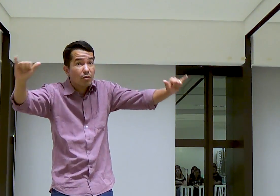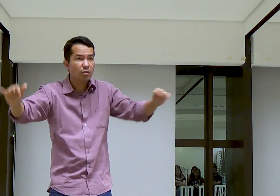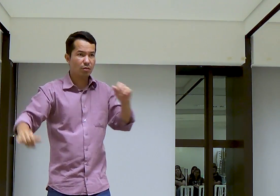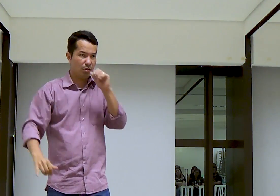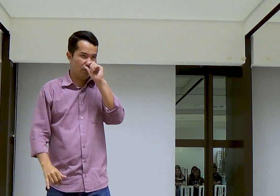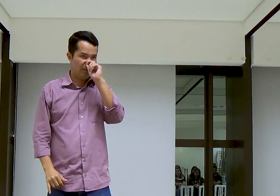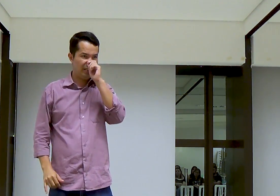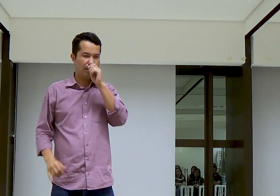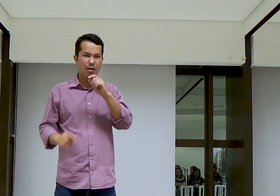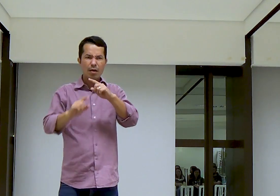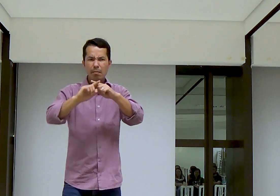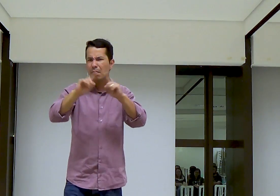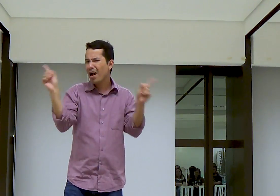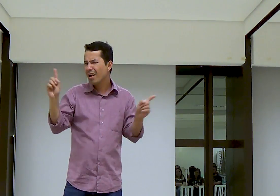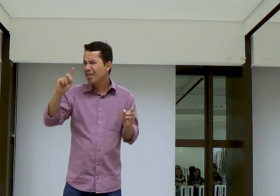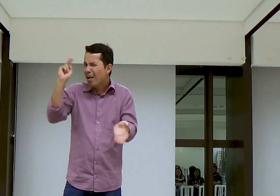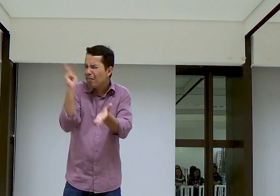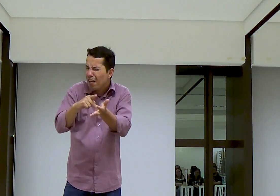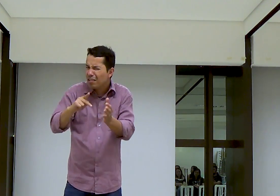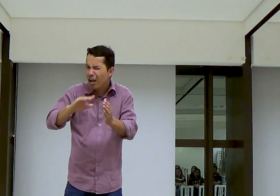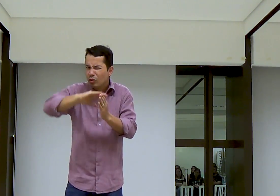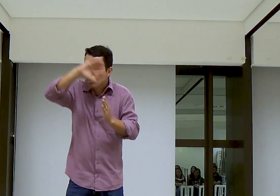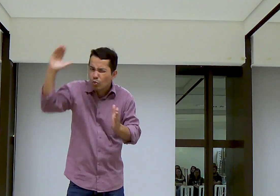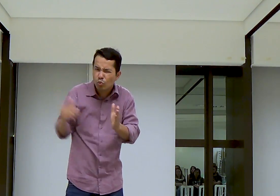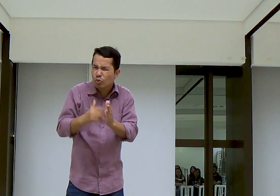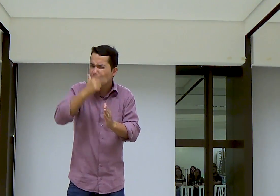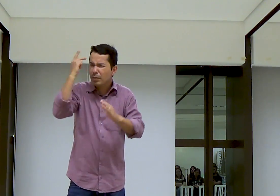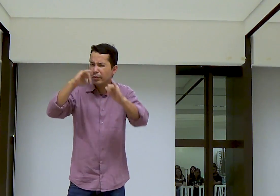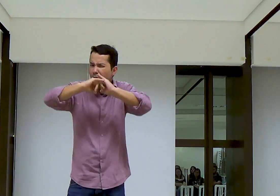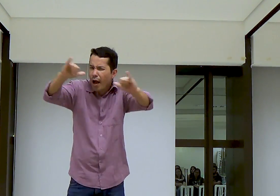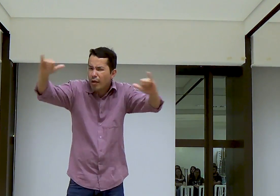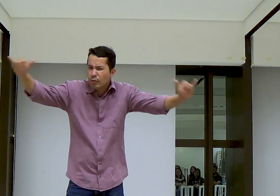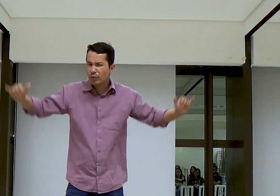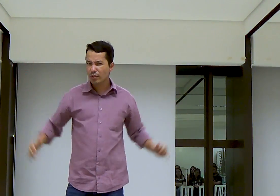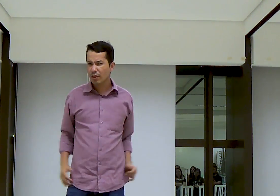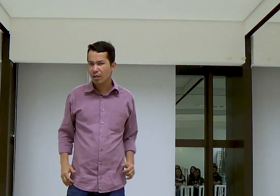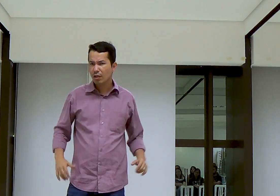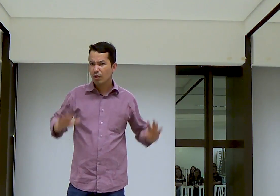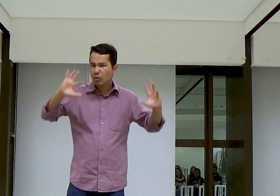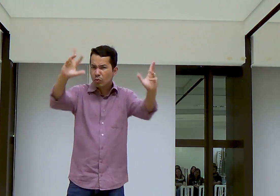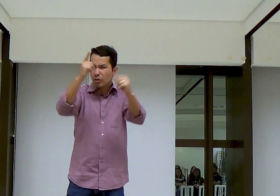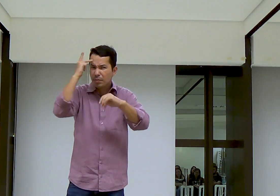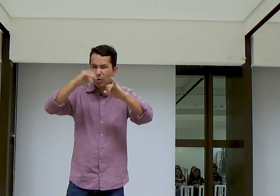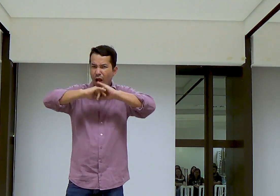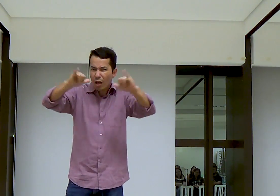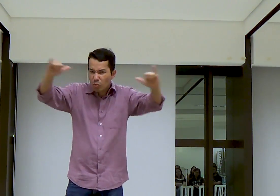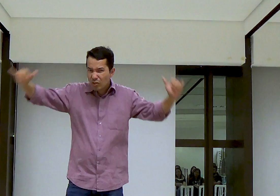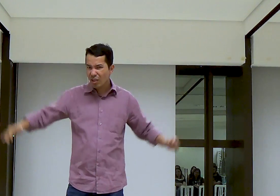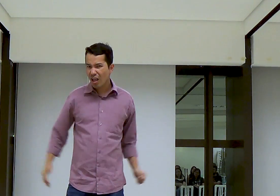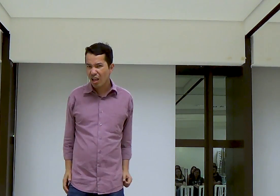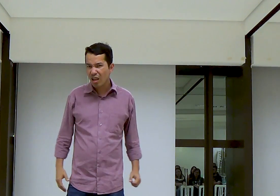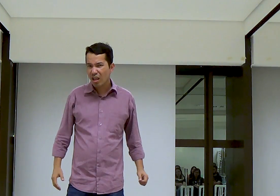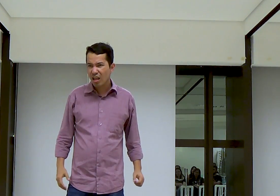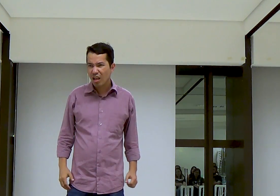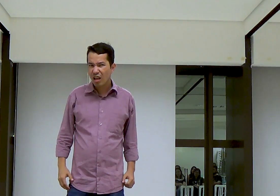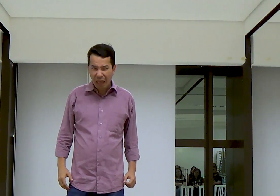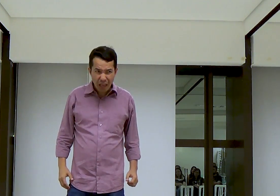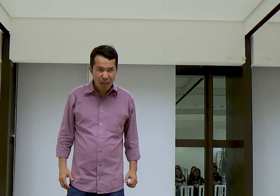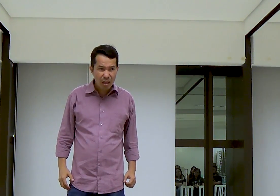um de vocês para anunciar. Mas é verdade que todas as pessoas anunciam? Todas as pessoas anunciam?